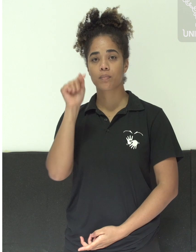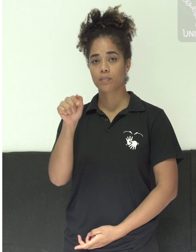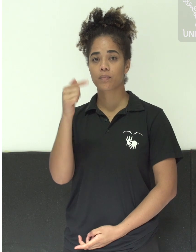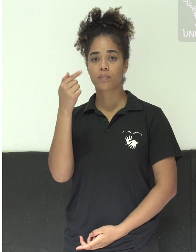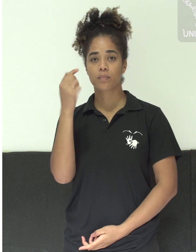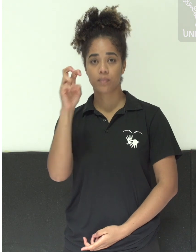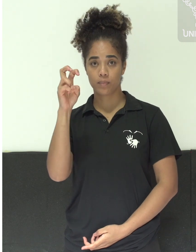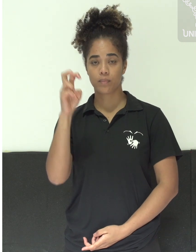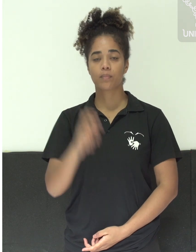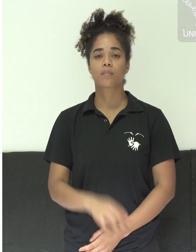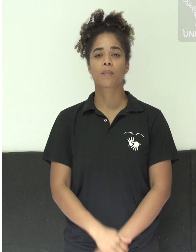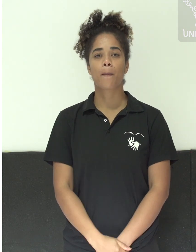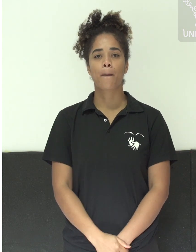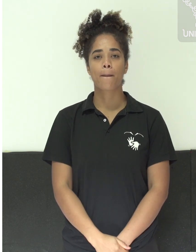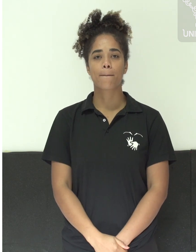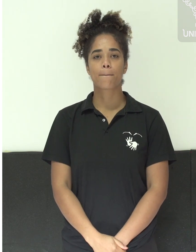7.3.4.1.5